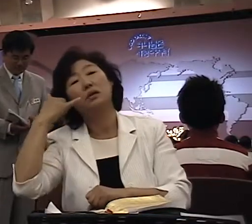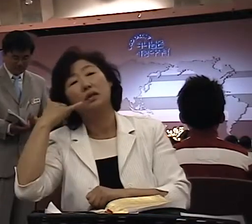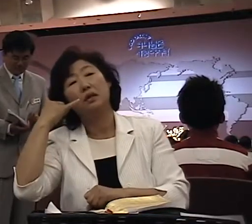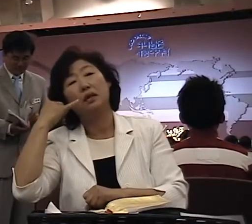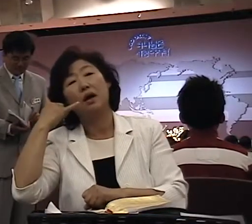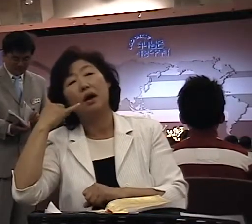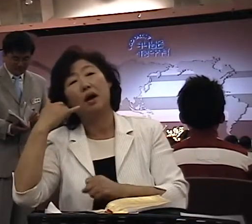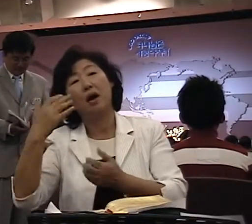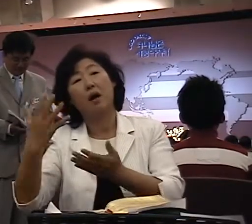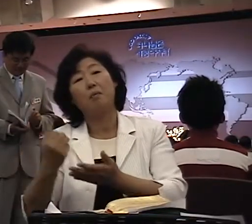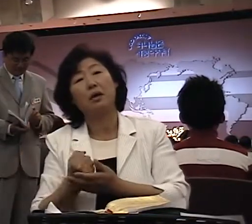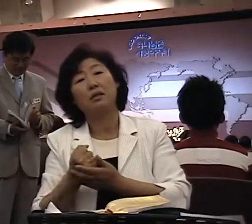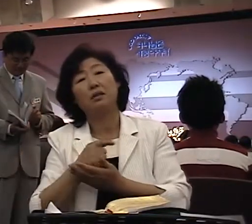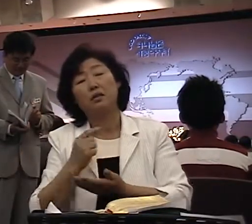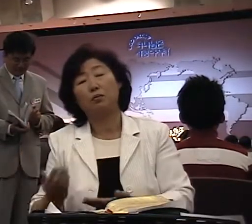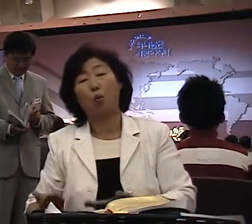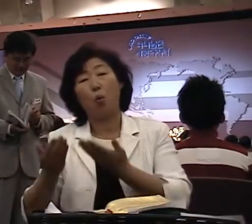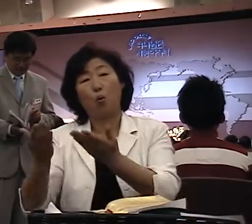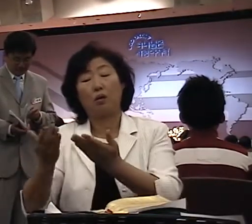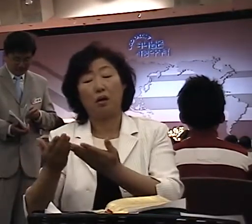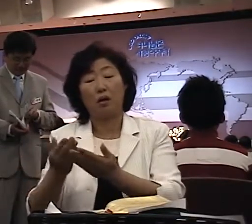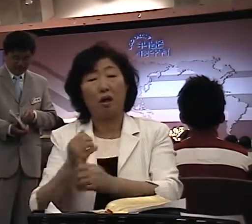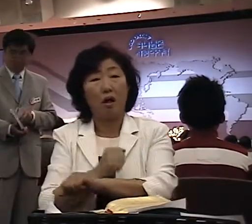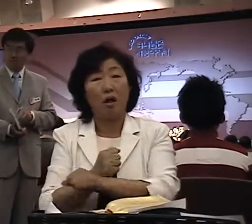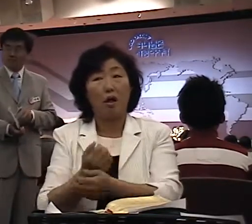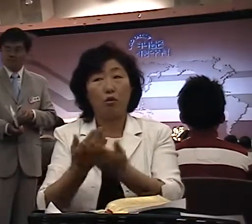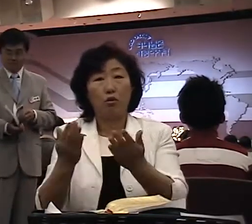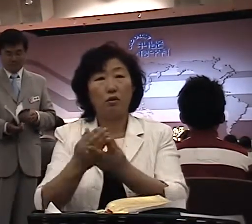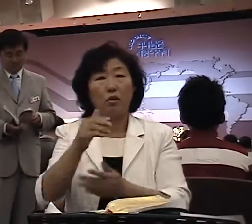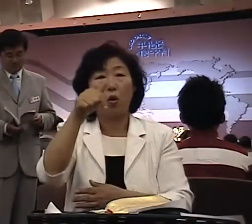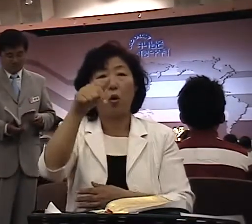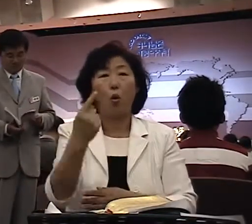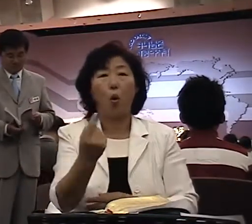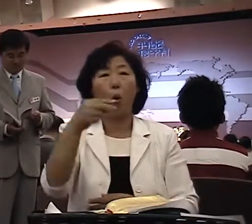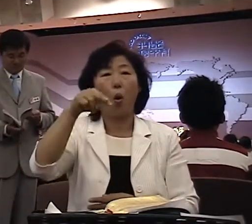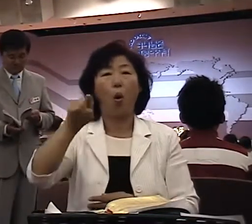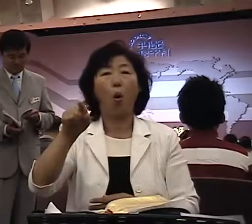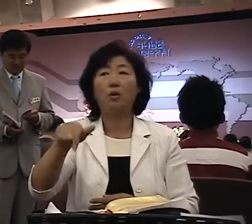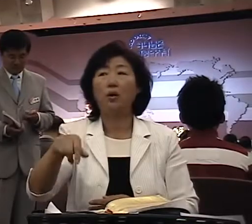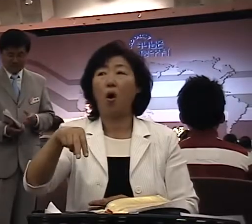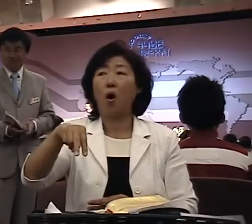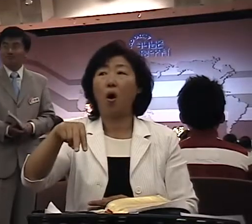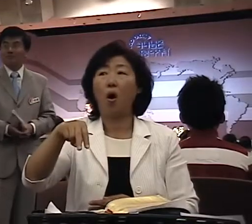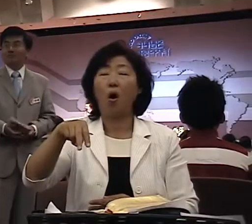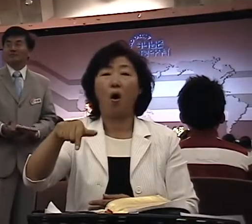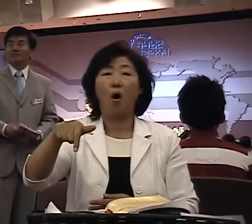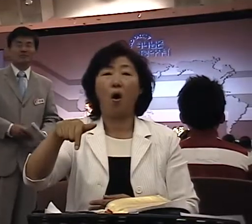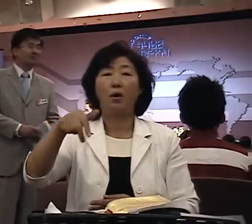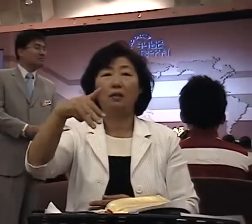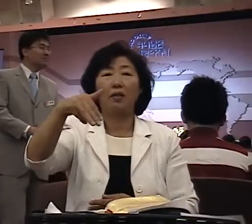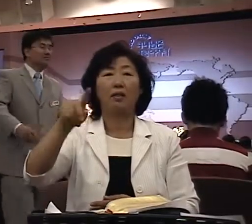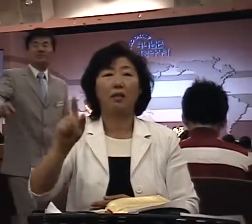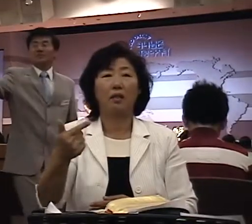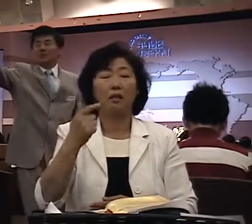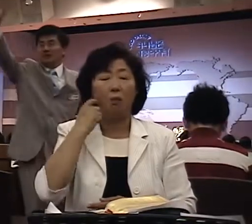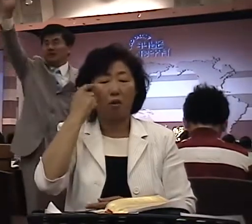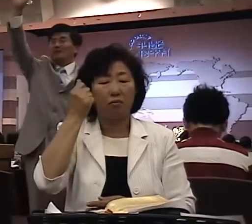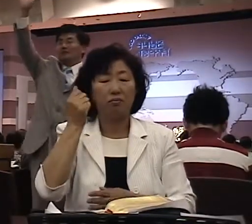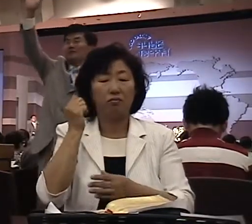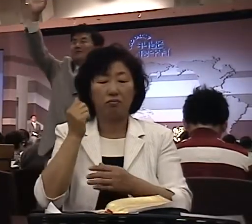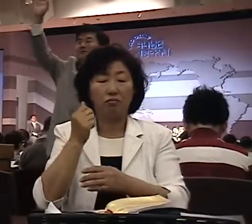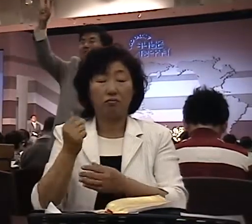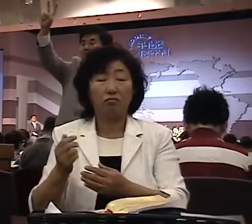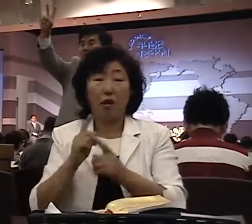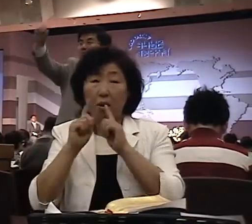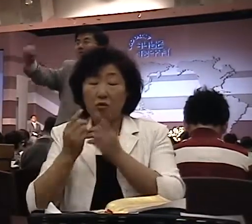그 봉사 해 주실 수 있는 분, 우리 고선차 목사님께 연락 주시면 감사하겠습니다.